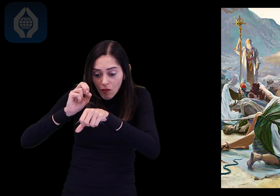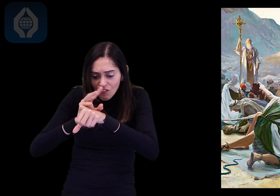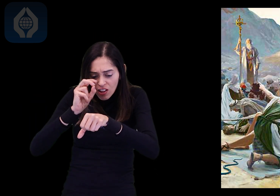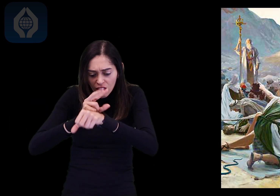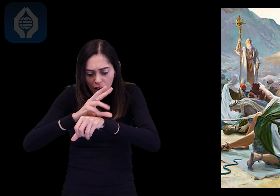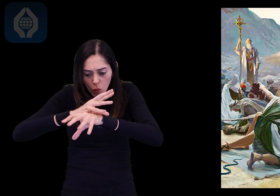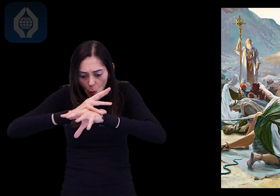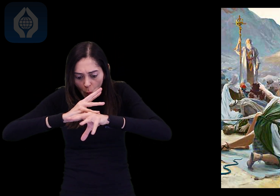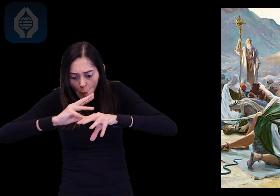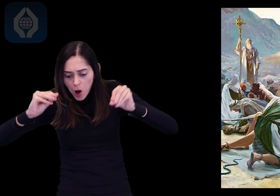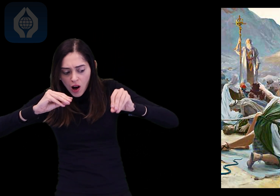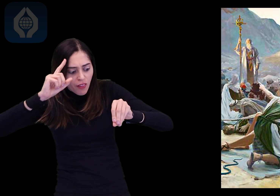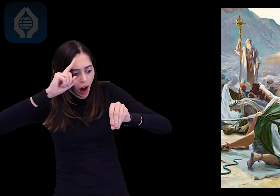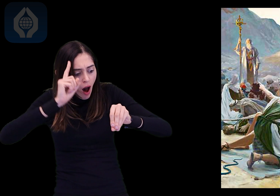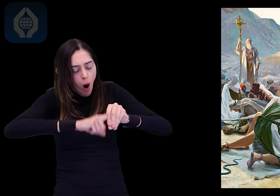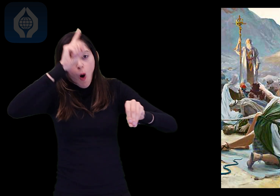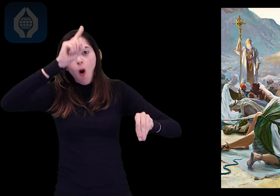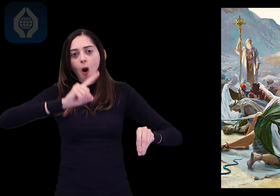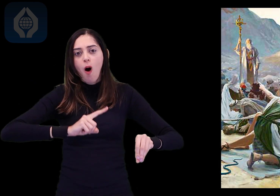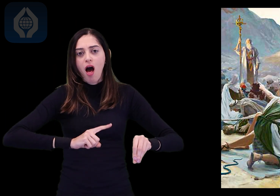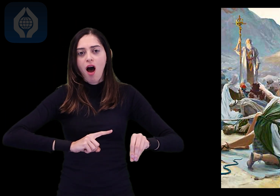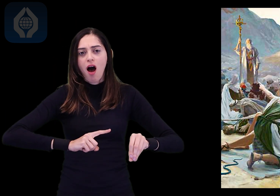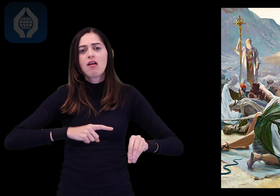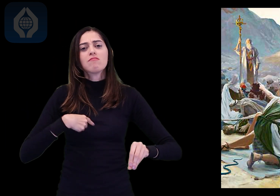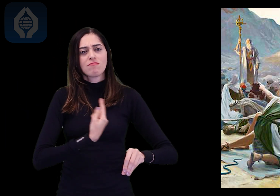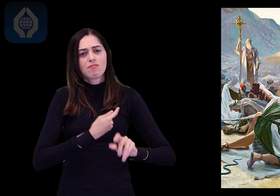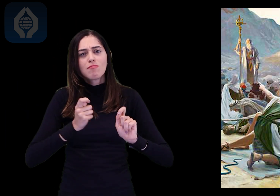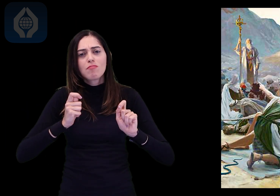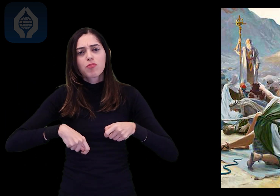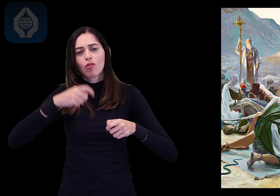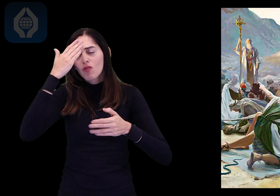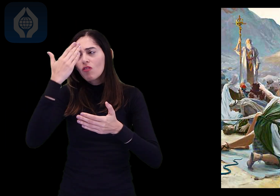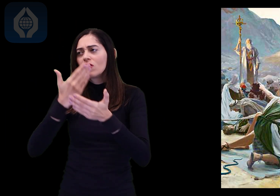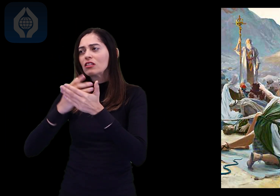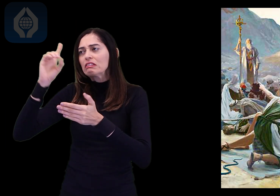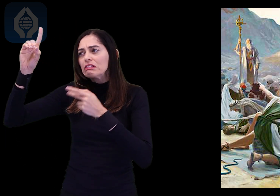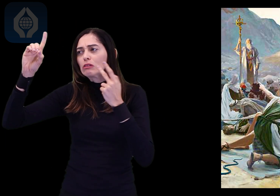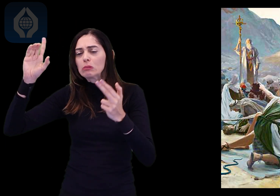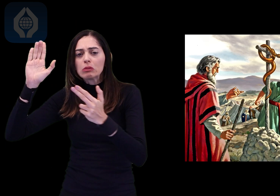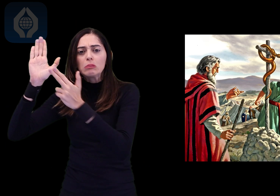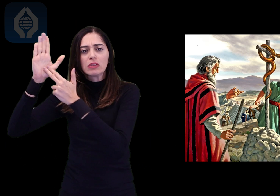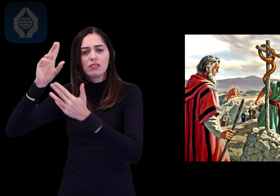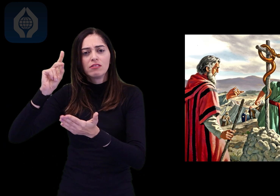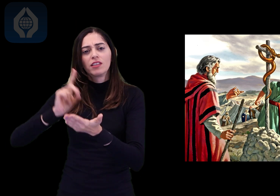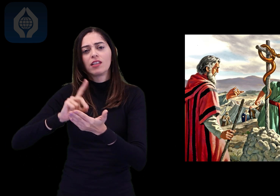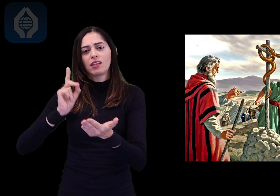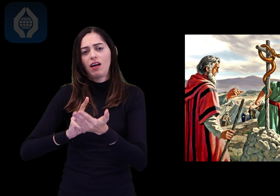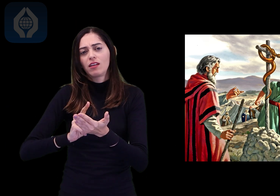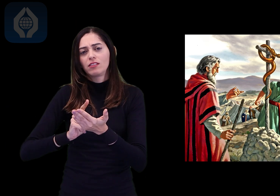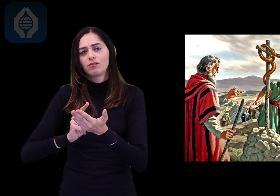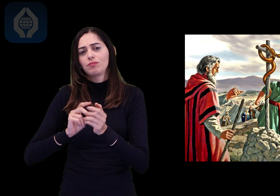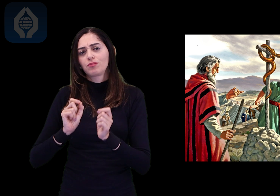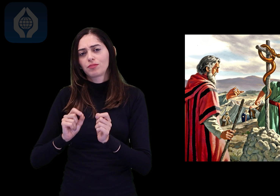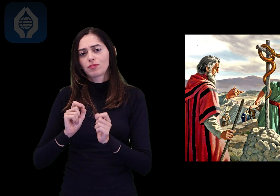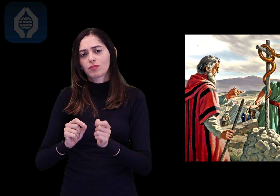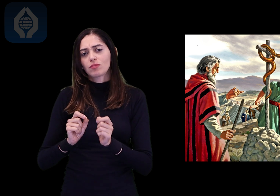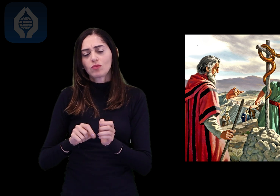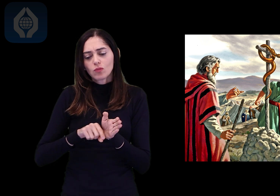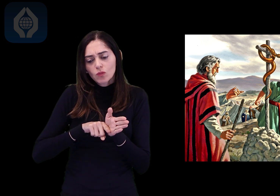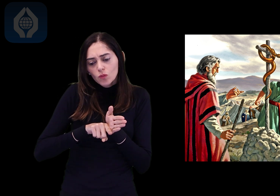por Deus. Podemos confiar em Deus para fazer tudo o que promete. Nota arqueológica. Uma